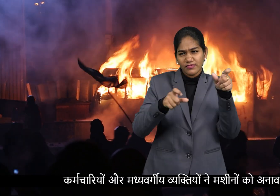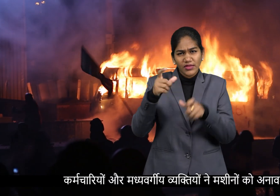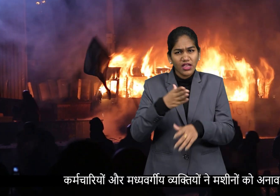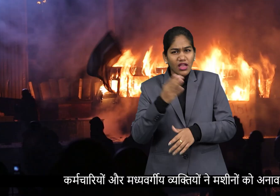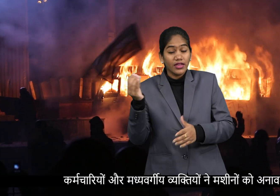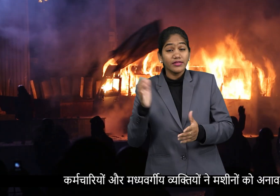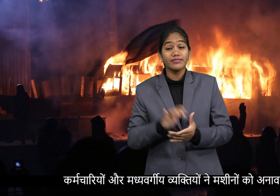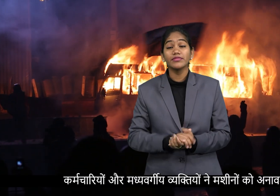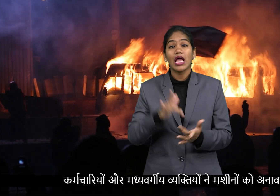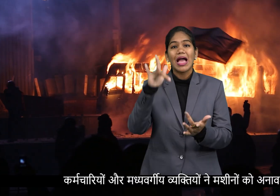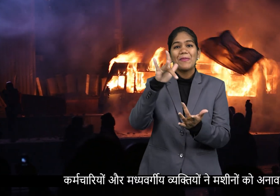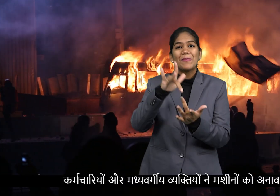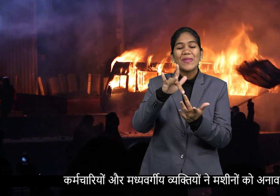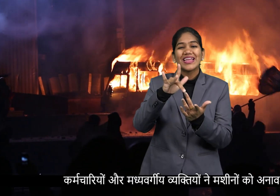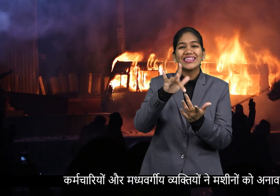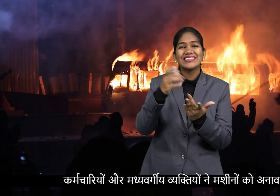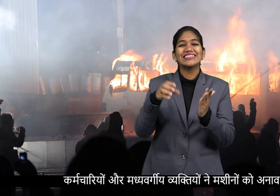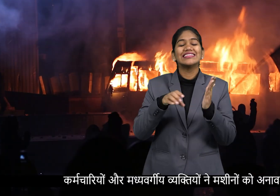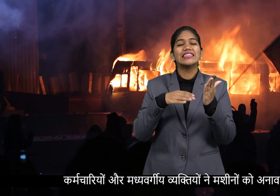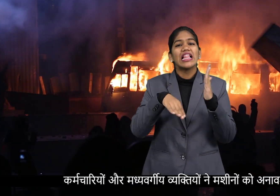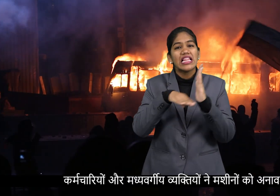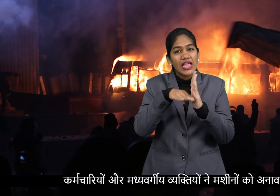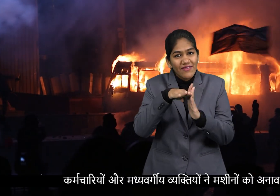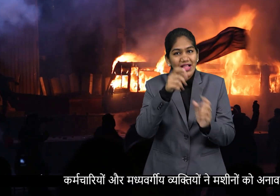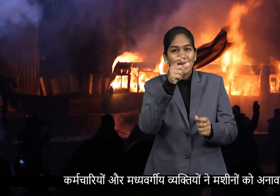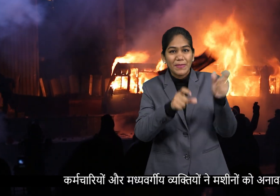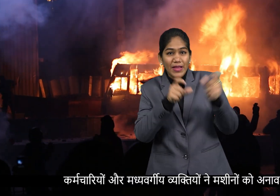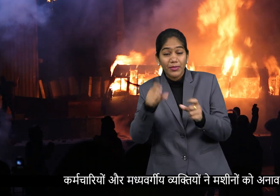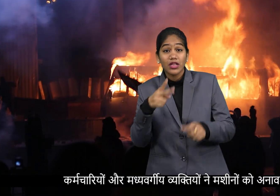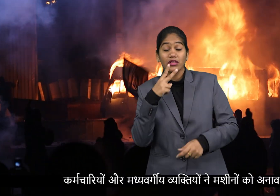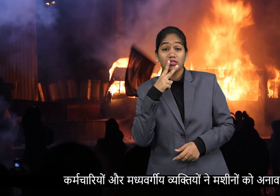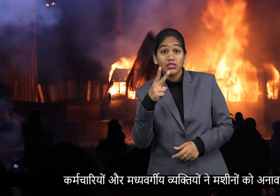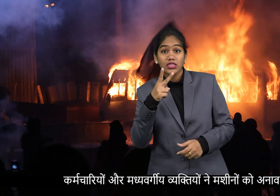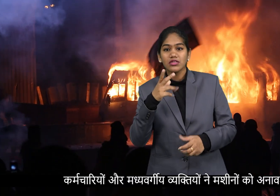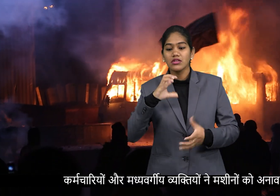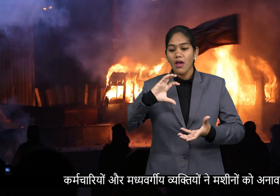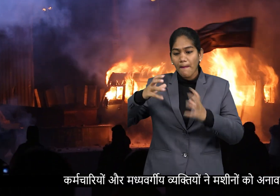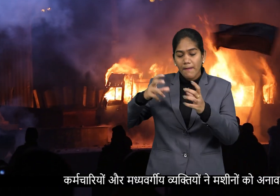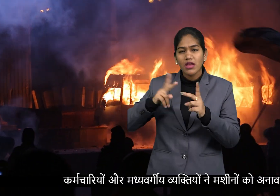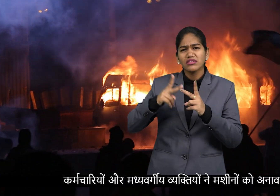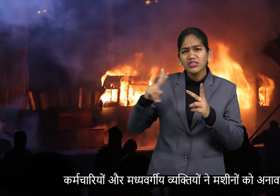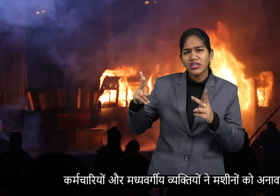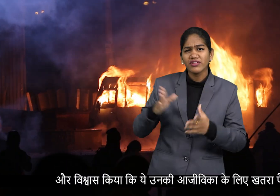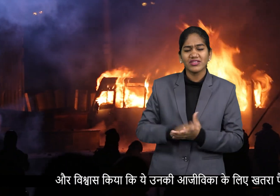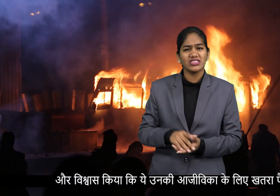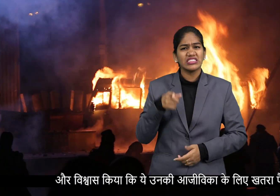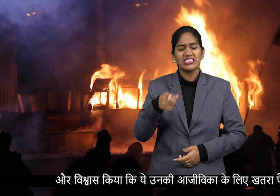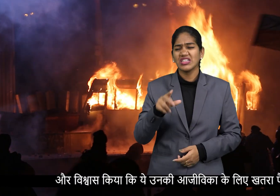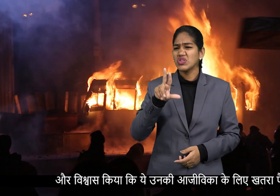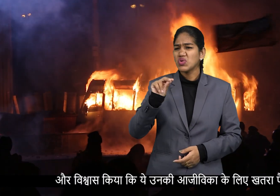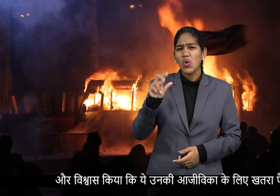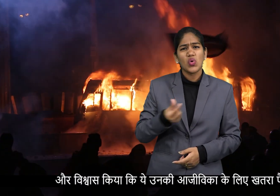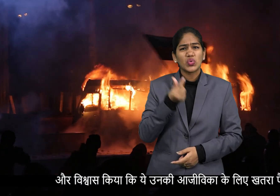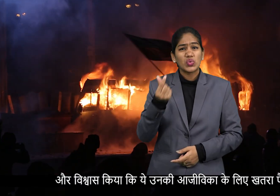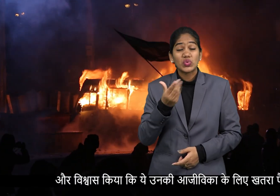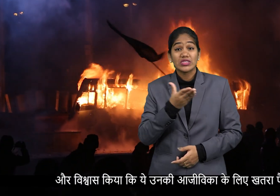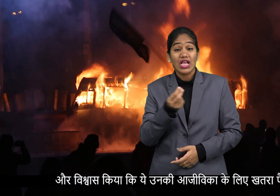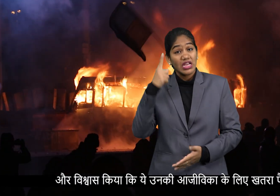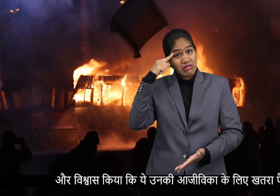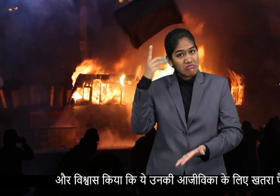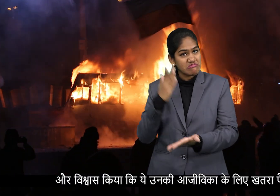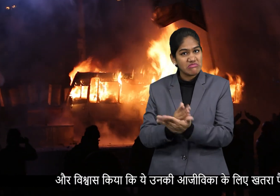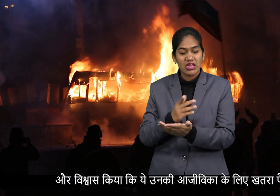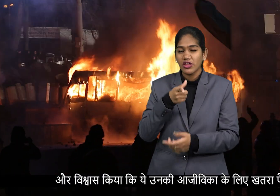कर्मचारियों और मध्यवर्गीय व्यक्तियों ने मशीनों को अनावश्यक माना और विश्वास किया कि